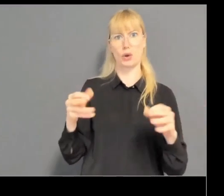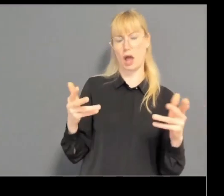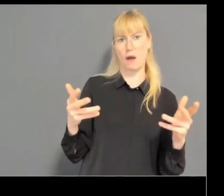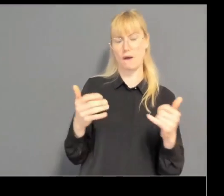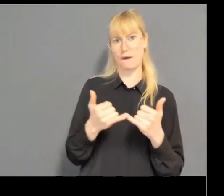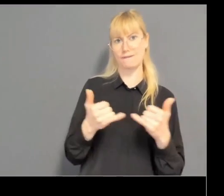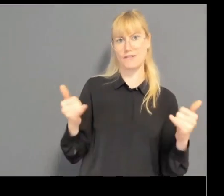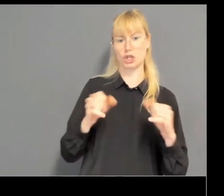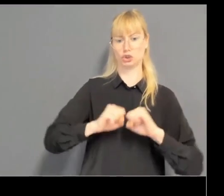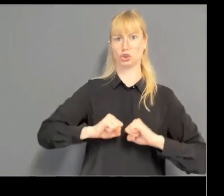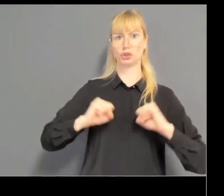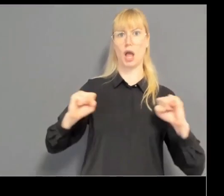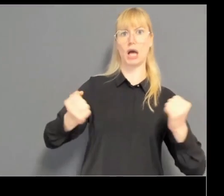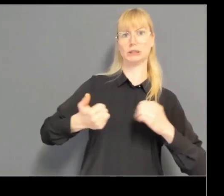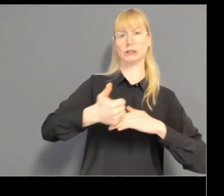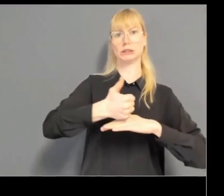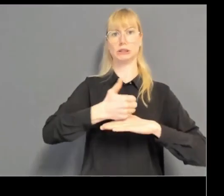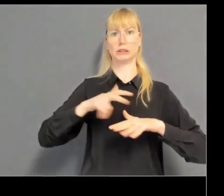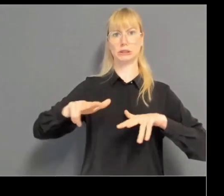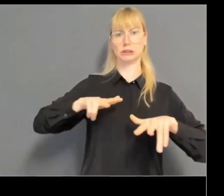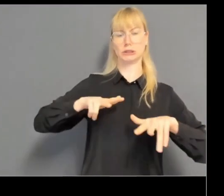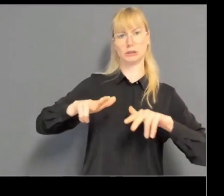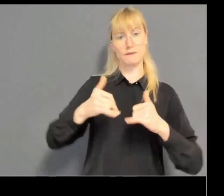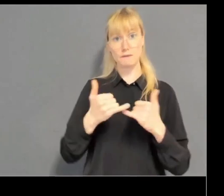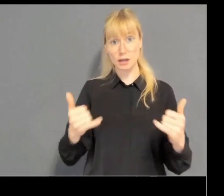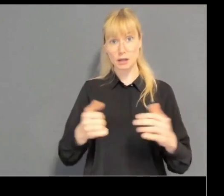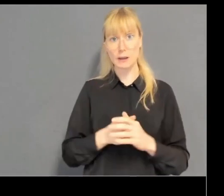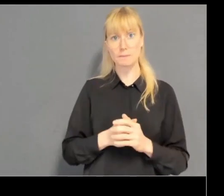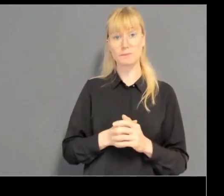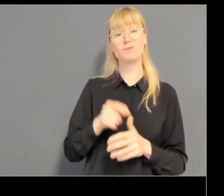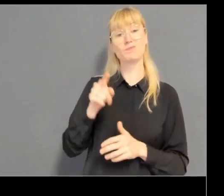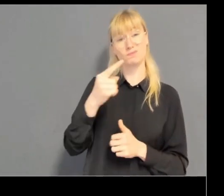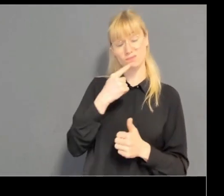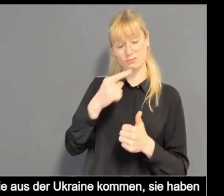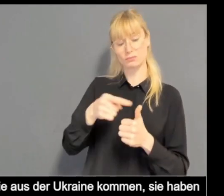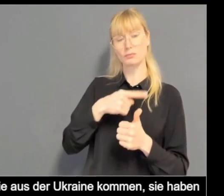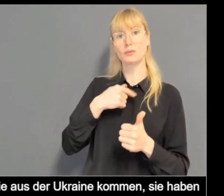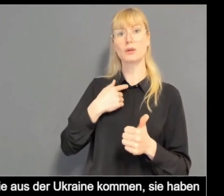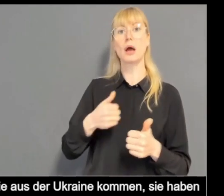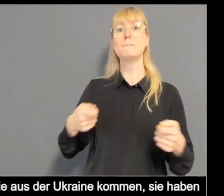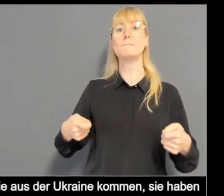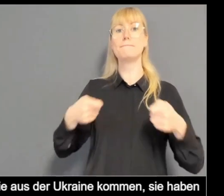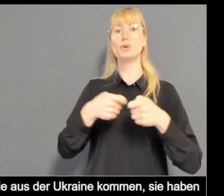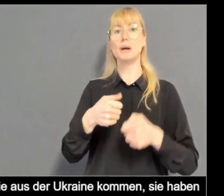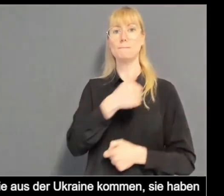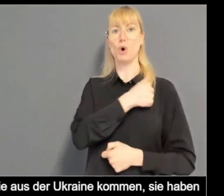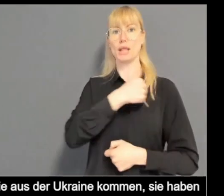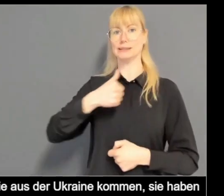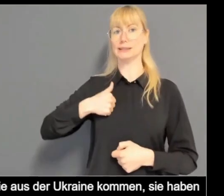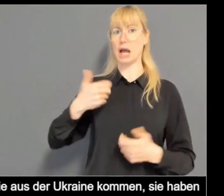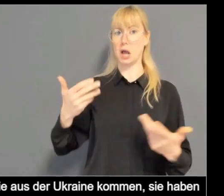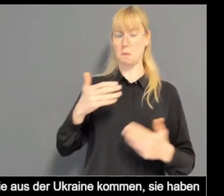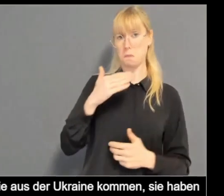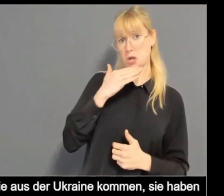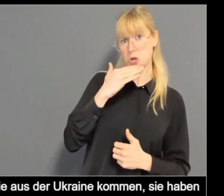die Staatsregierung das lenken, dass die Flüchtlinge besser verteilt werden können und auch tatsächlich erfasst werden? Sie haben die